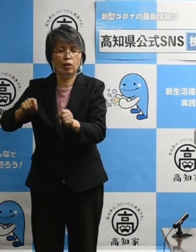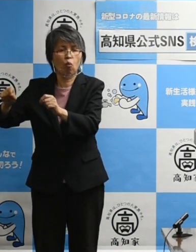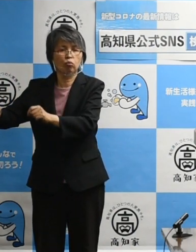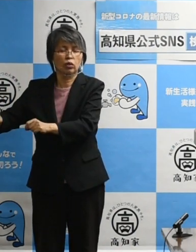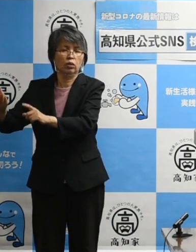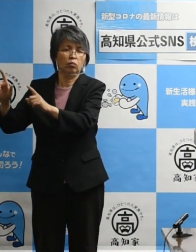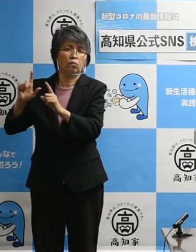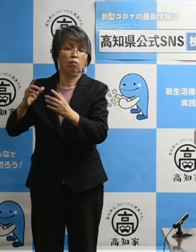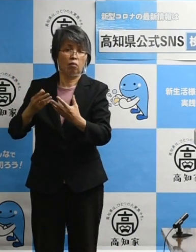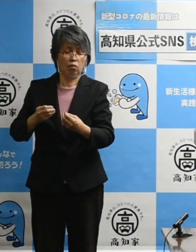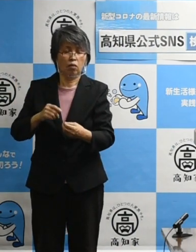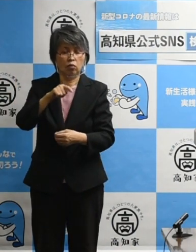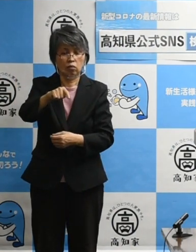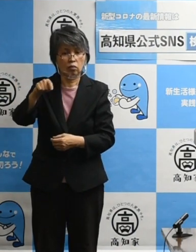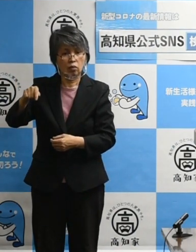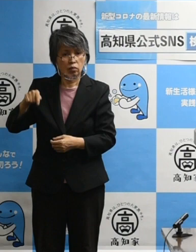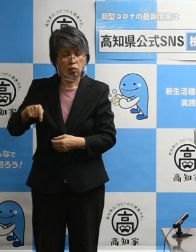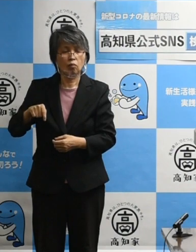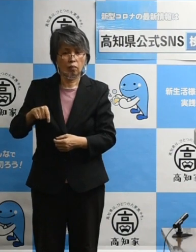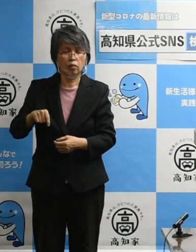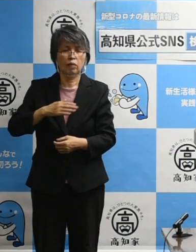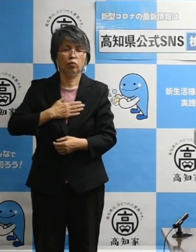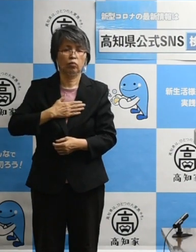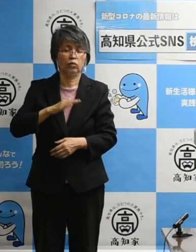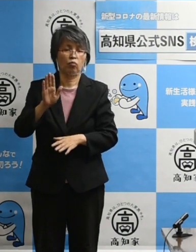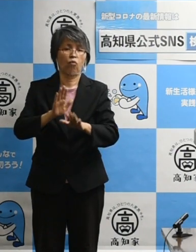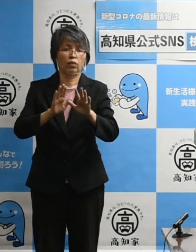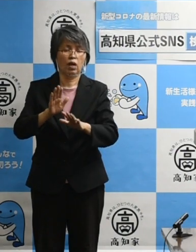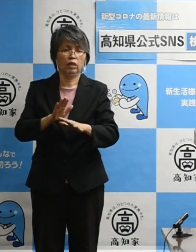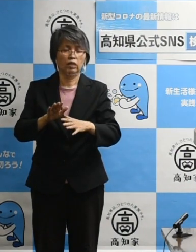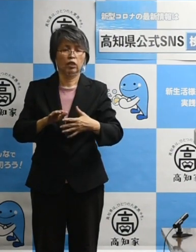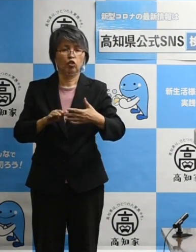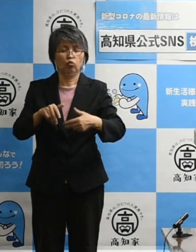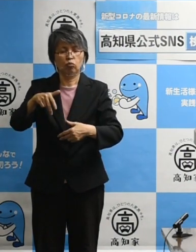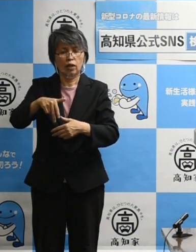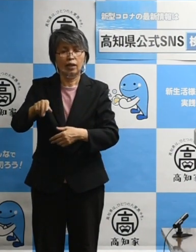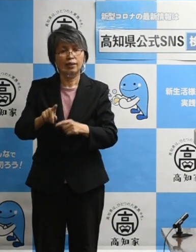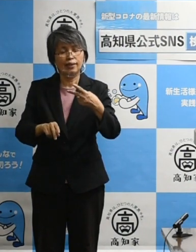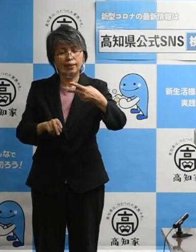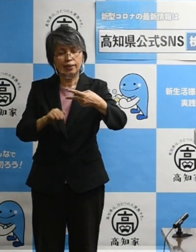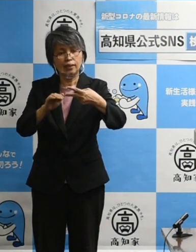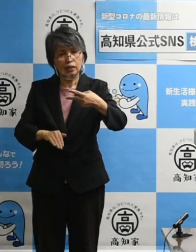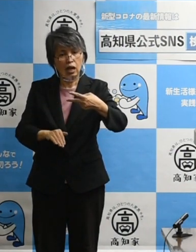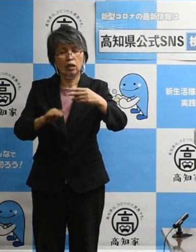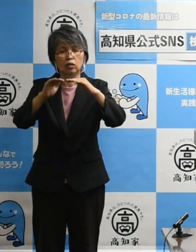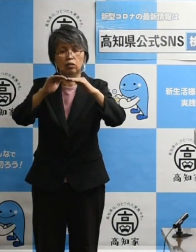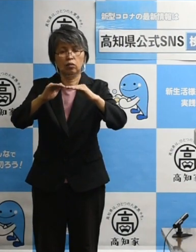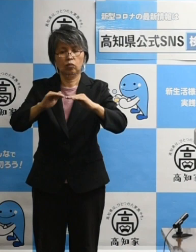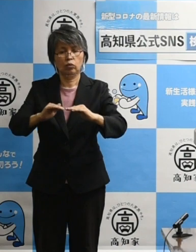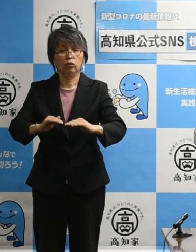は各県ともですね、ご案内かと思いますが、まあ、ステージ2以下のところにですね、まあ、収束をしてき